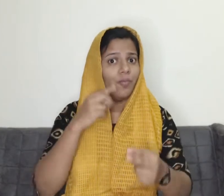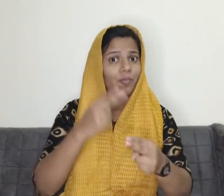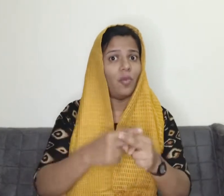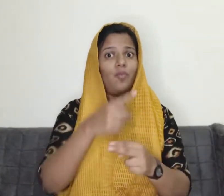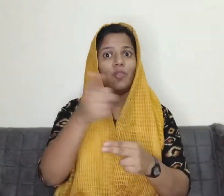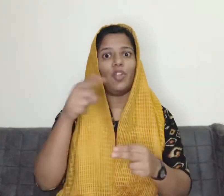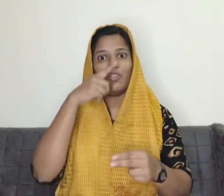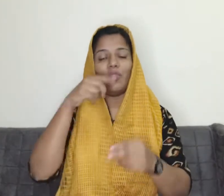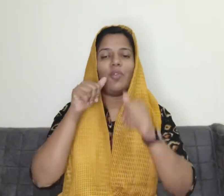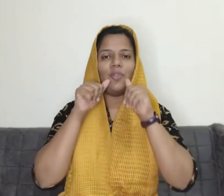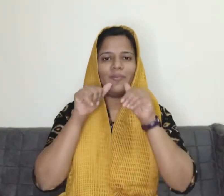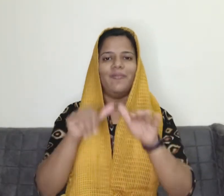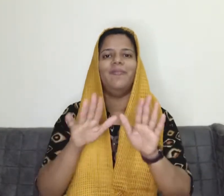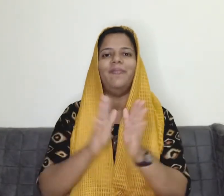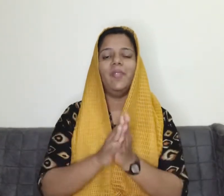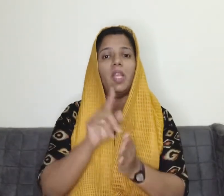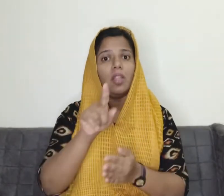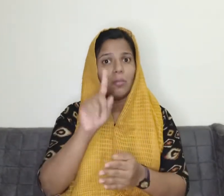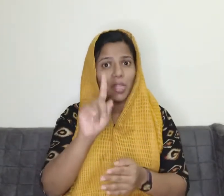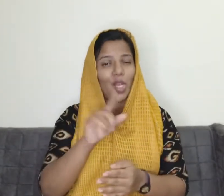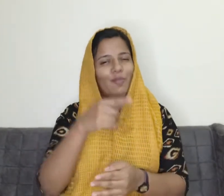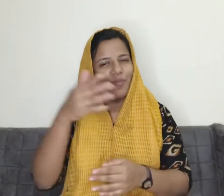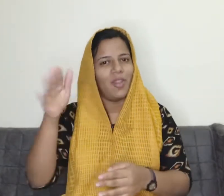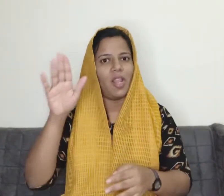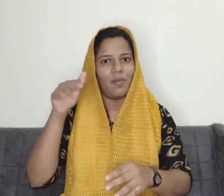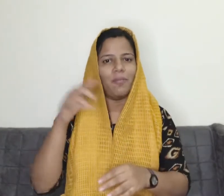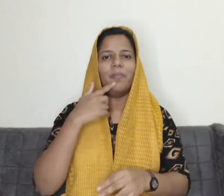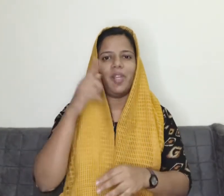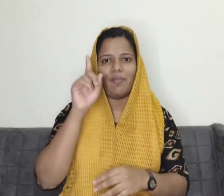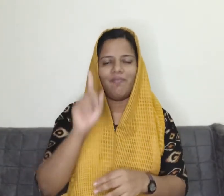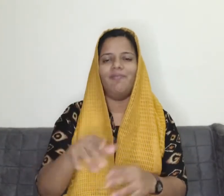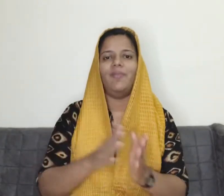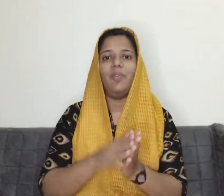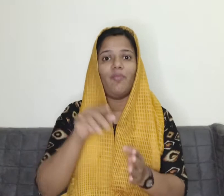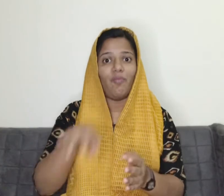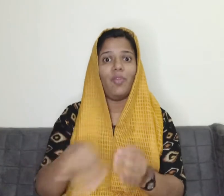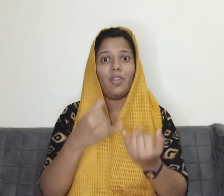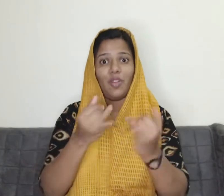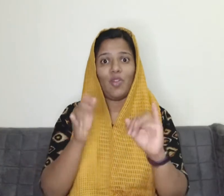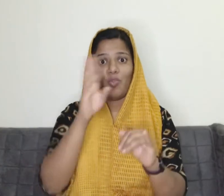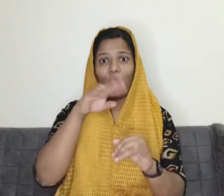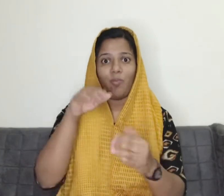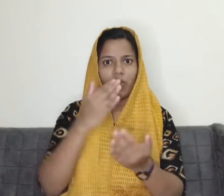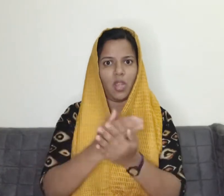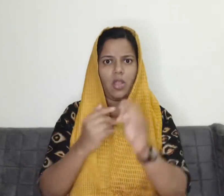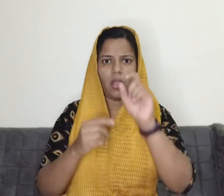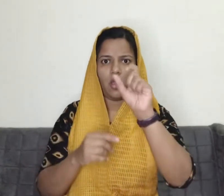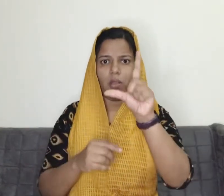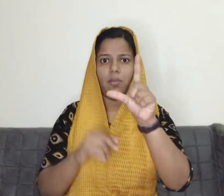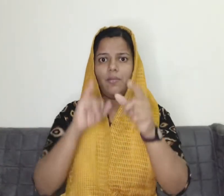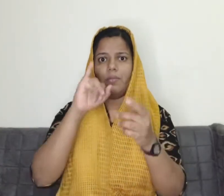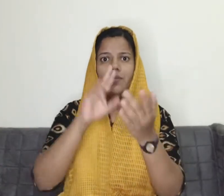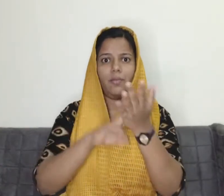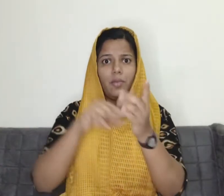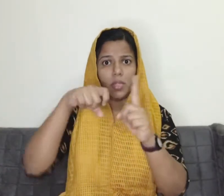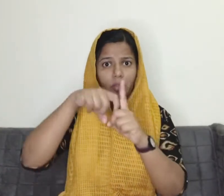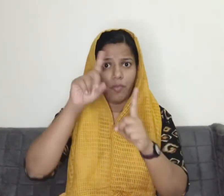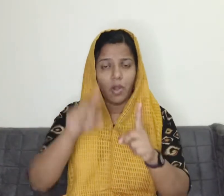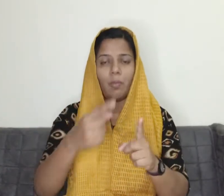ലൈഫിനെ മാറ്റിമറിക്കും. അതുകൊണ്ട് നിങ്ങൾ മാത്രമല്ല നിങ്ങളുടെ പ്രിയപ്പെട്ടവരെ കൂടി ഇൻവൈറ്റ് ചെയ്യുക. ഇന്ത്യൻ സമയം 9:30. ലിങ്ക് ആവശ്യമാണെങ്കിൽ ബന്ധപ്പെടുക.